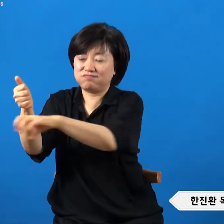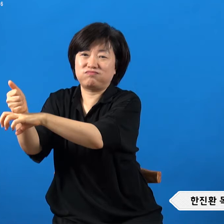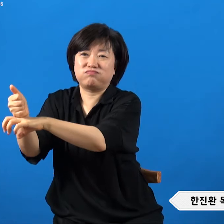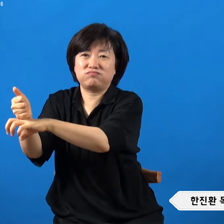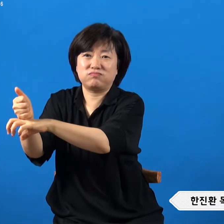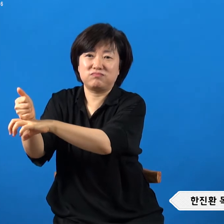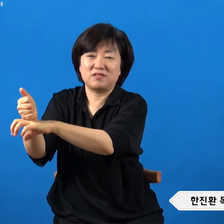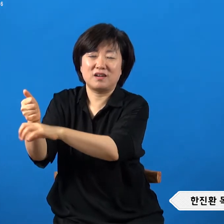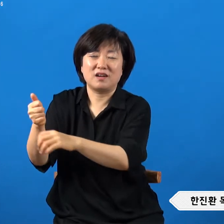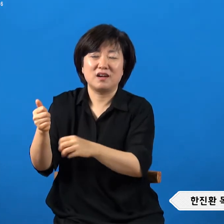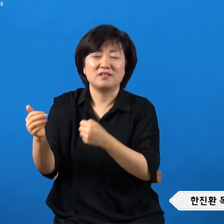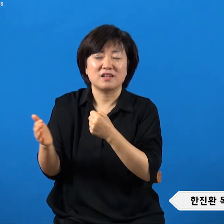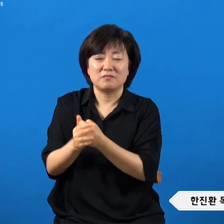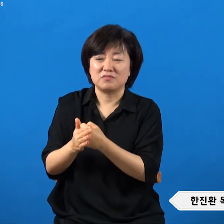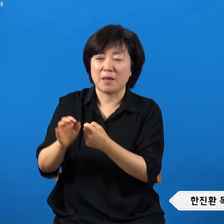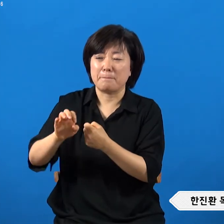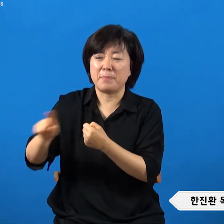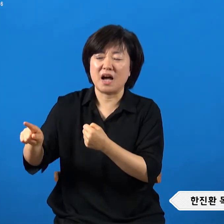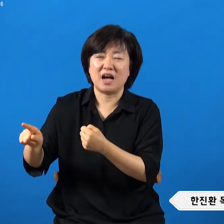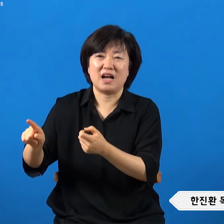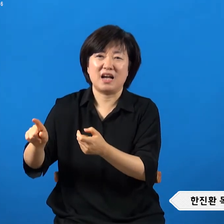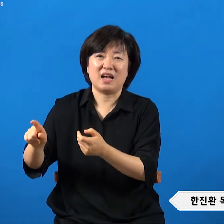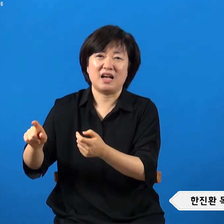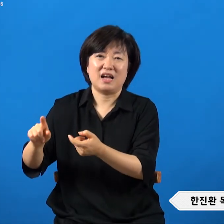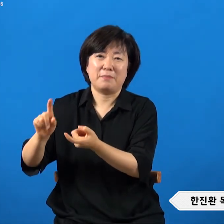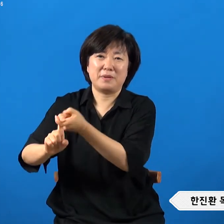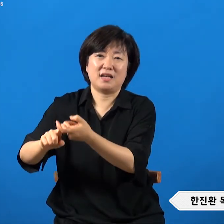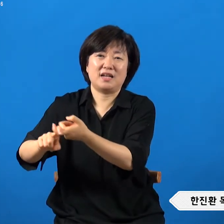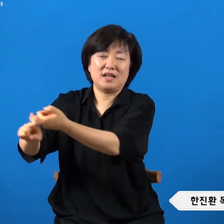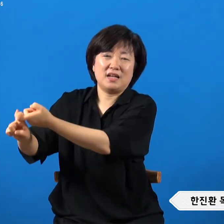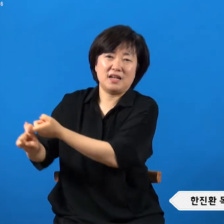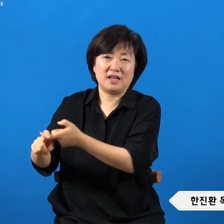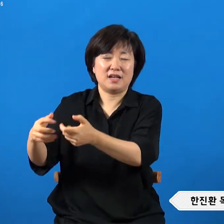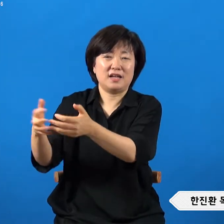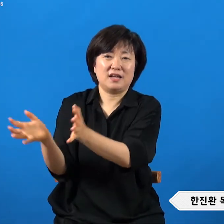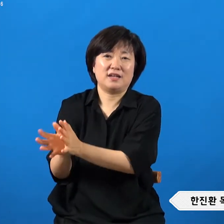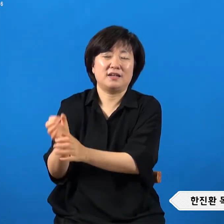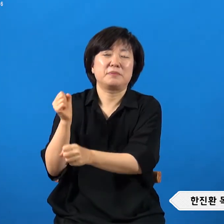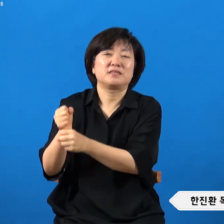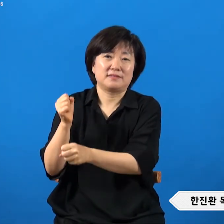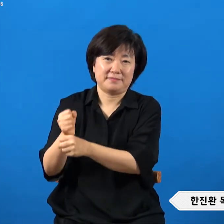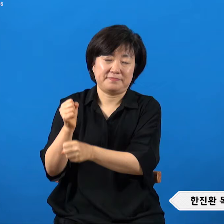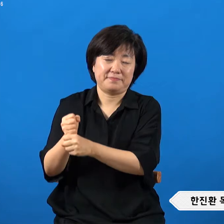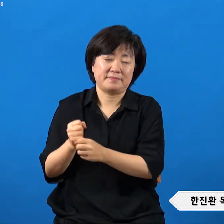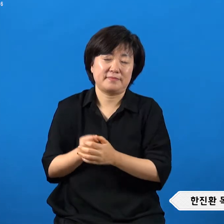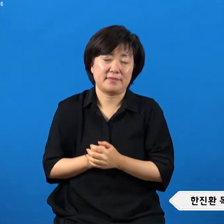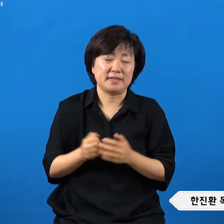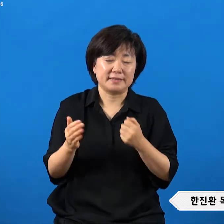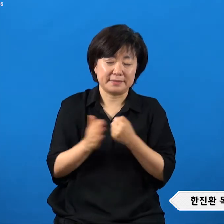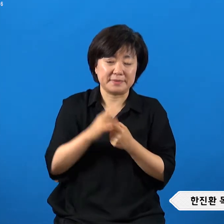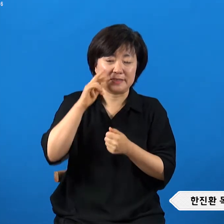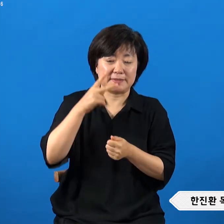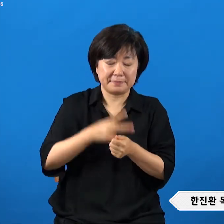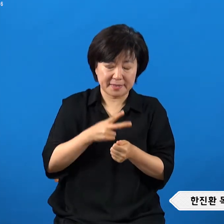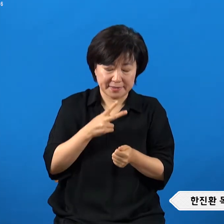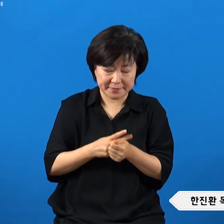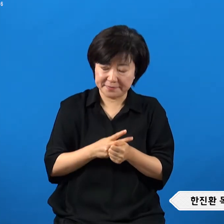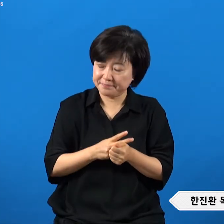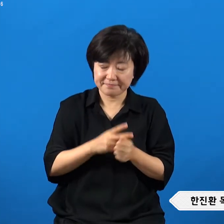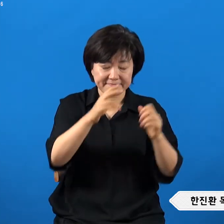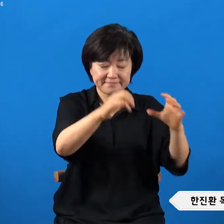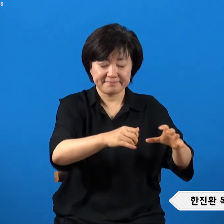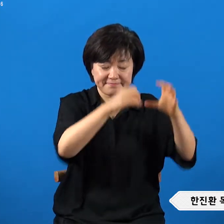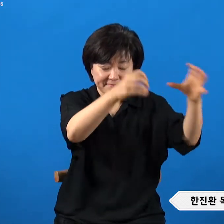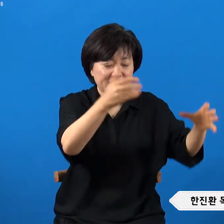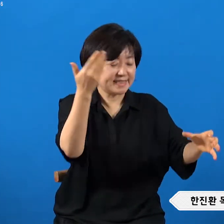것이죠. 그래서 바울 사도는 이 1장 후반부에서 세상 지혜의